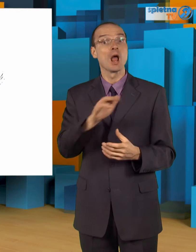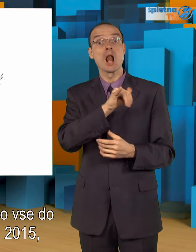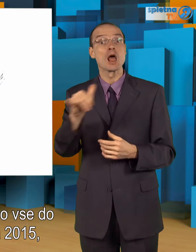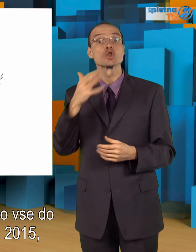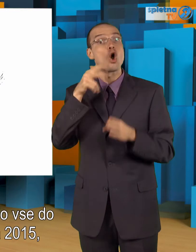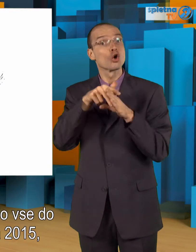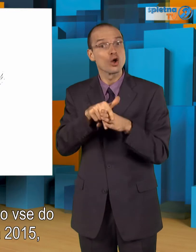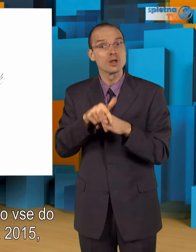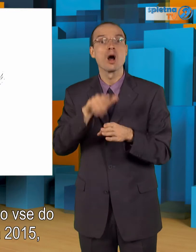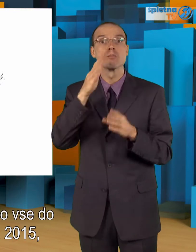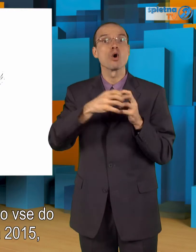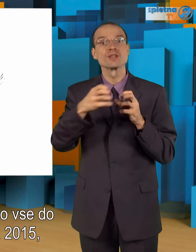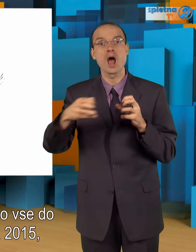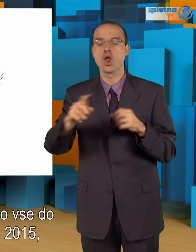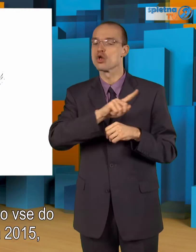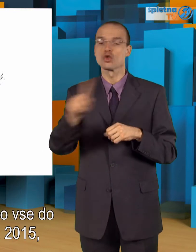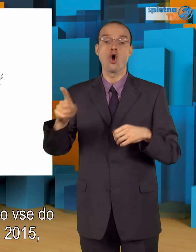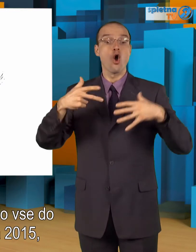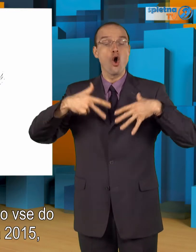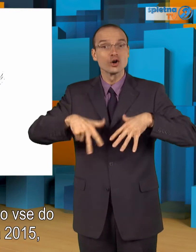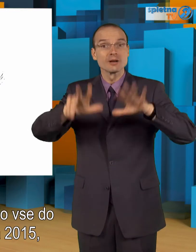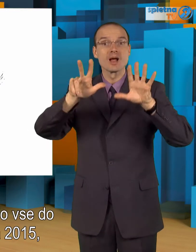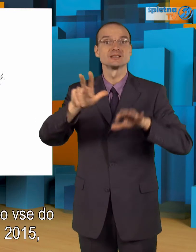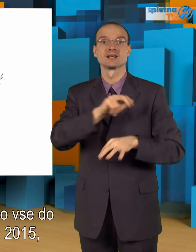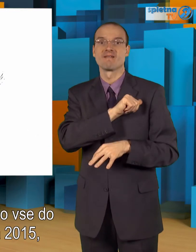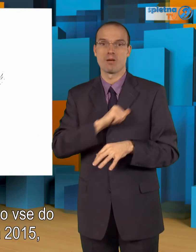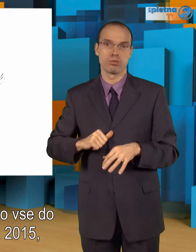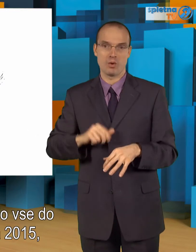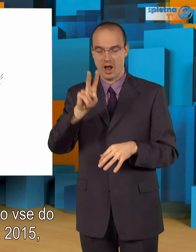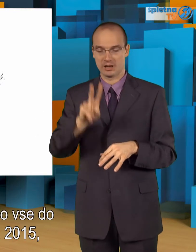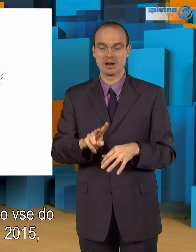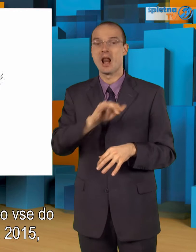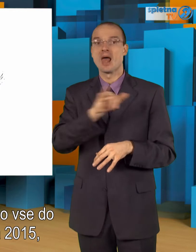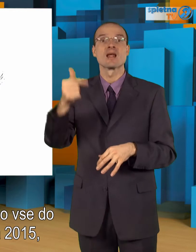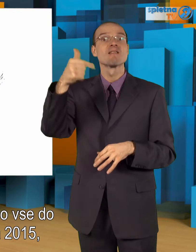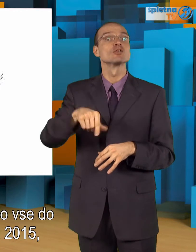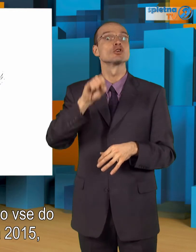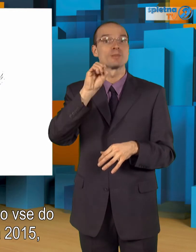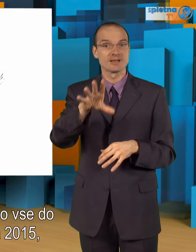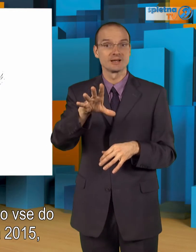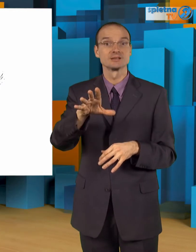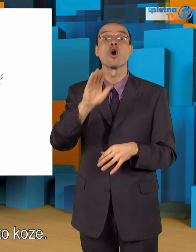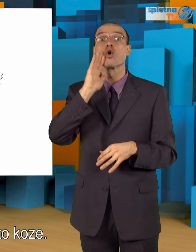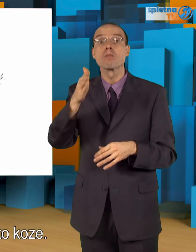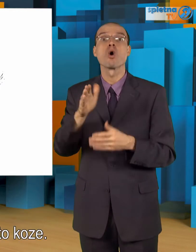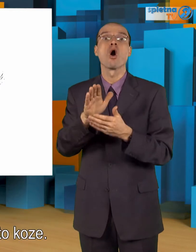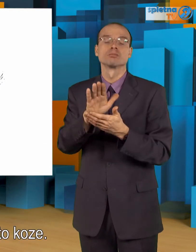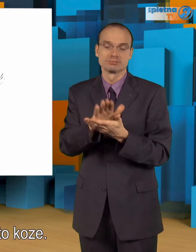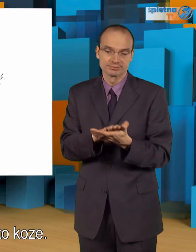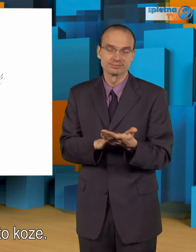Leto konja bo trajalo vse do 18. februarja leta 2015, ko bo nastopilo leto koze.